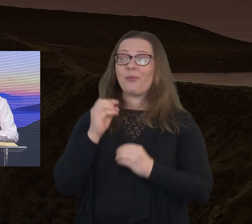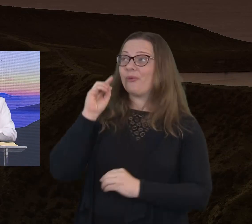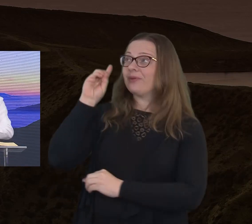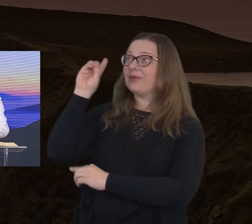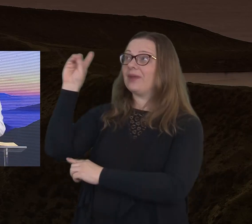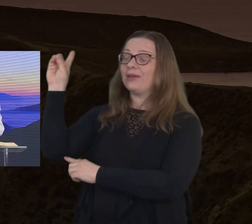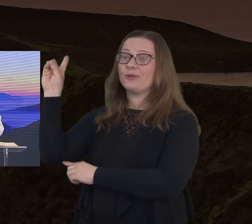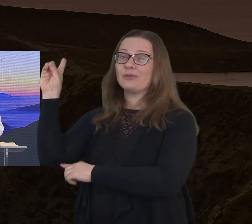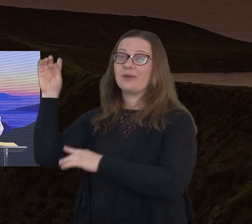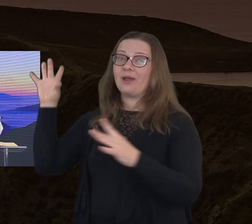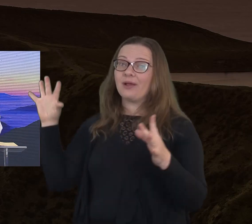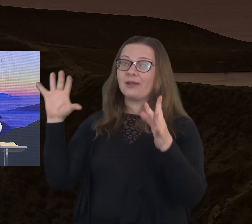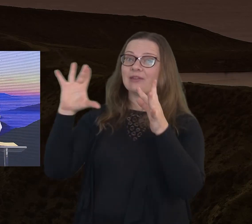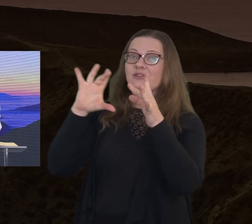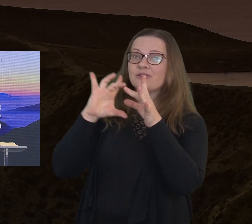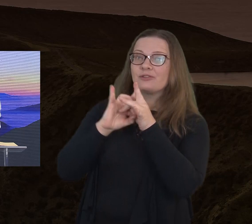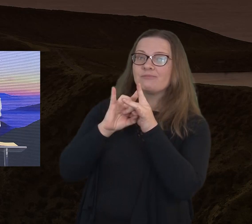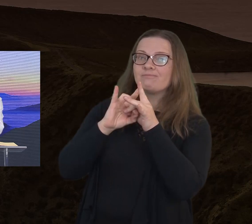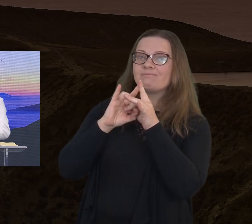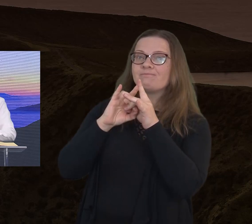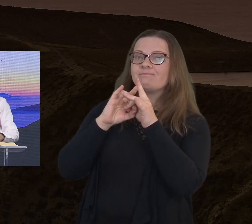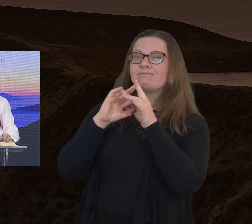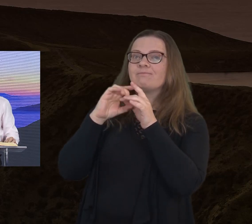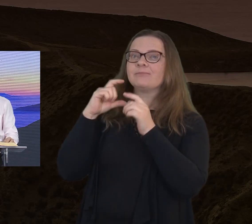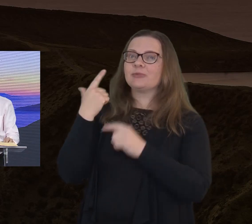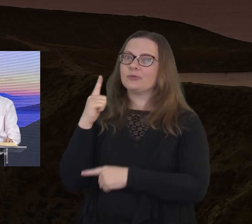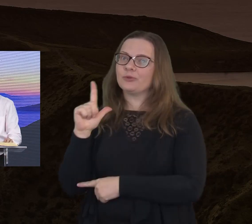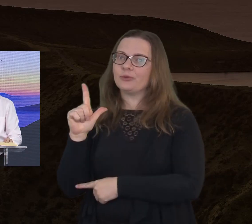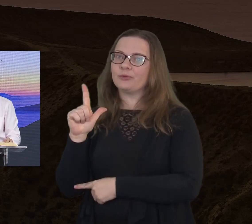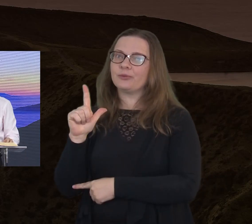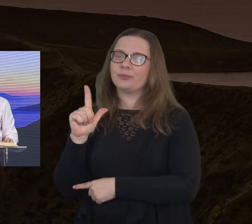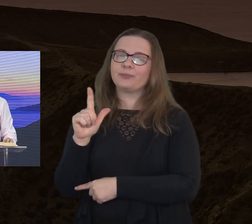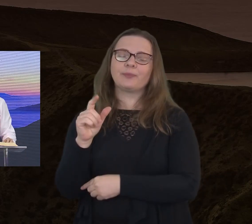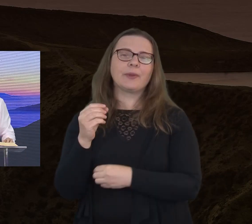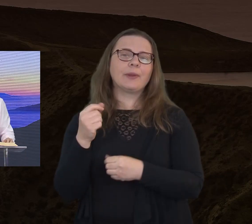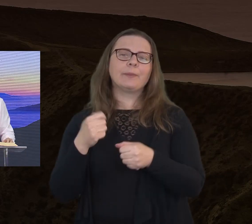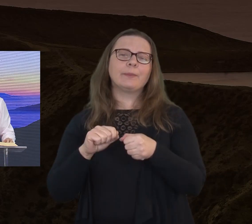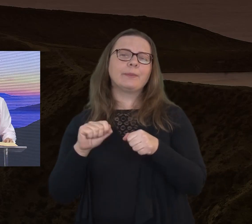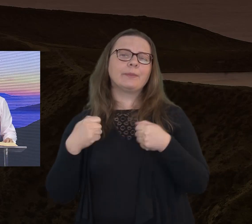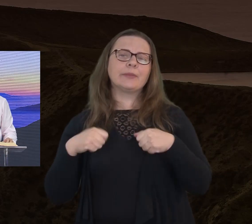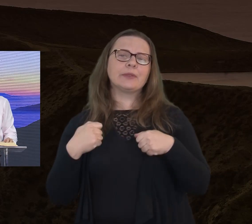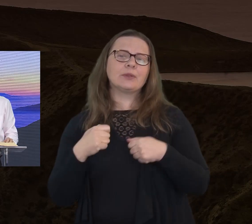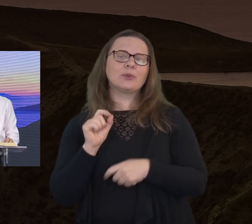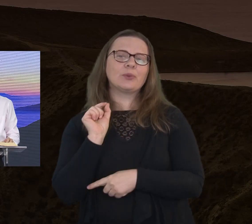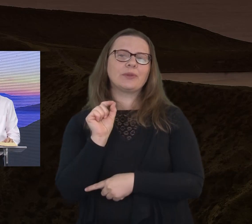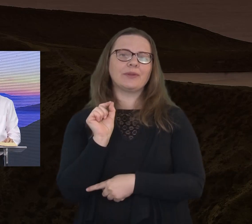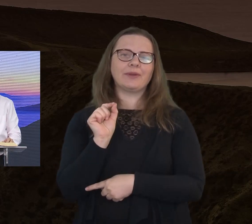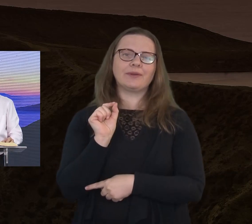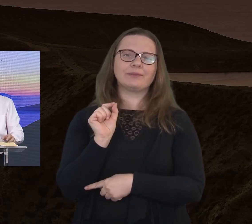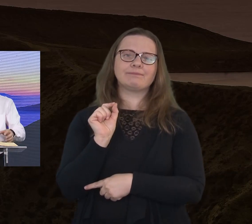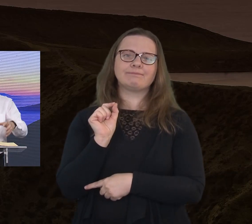fazer a reconexão? A reconexão, meus queridos irmãos, precisa